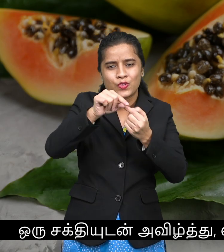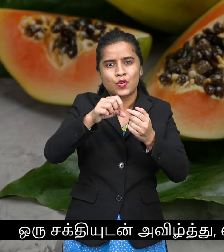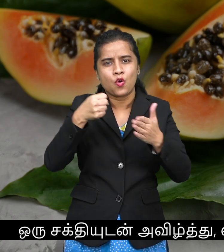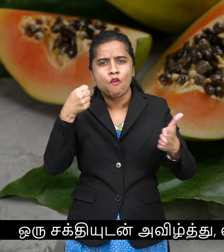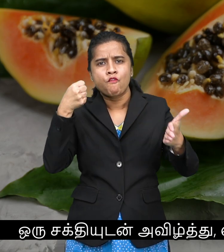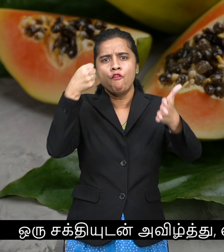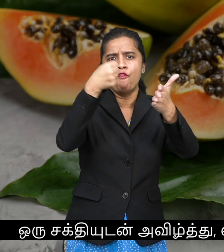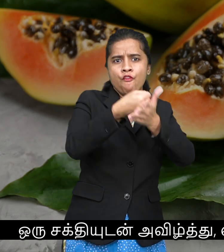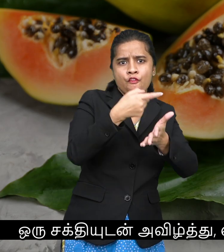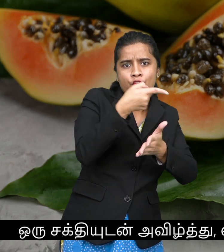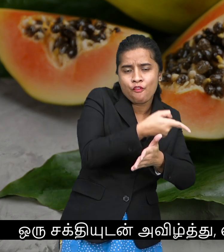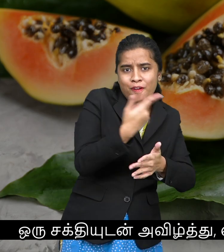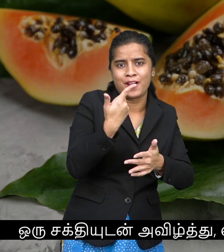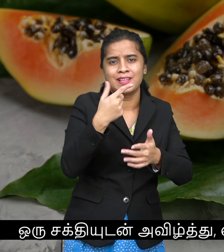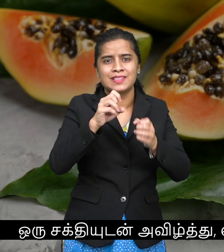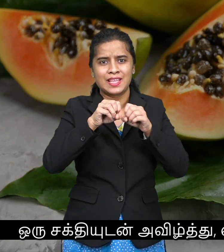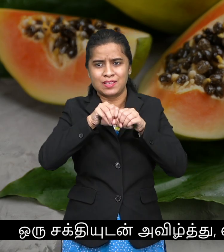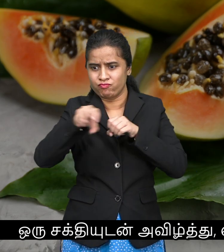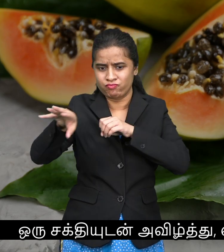சிதறவிடும்.